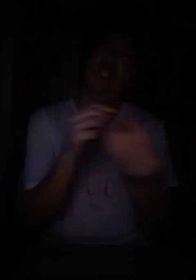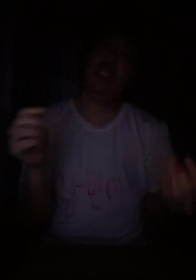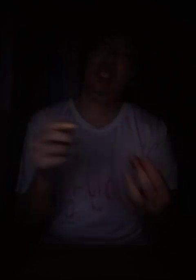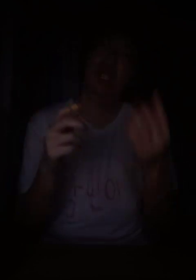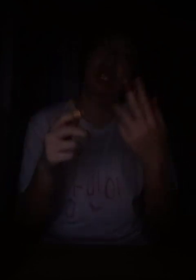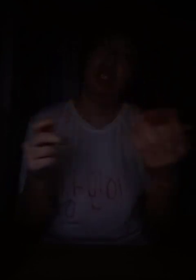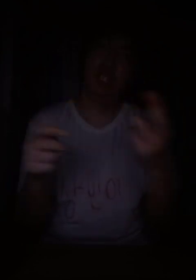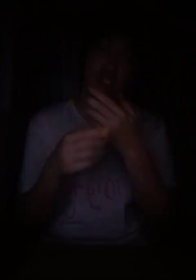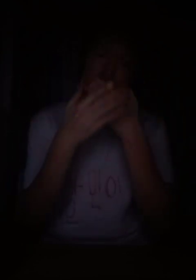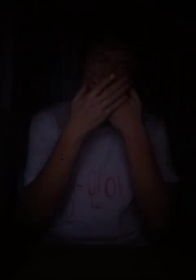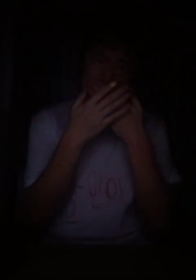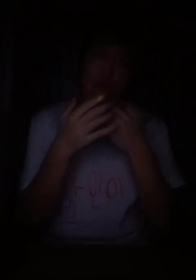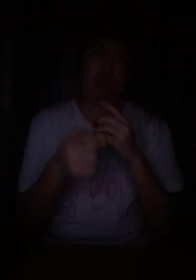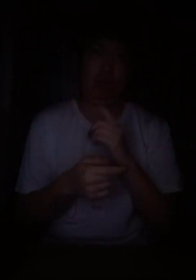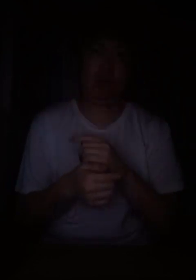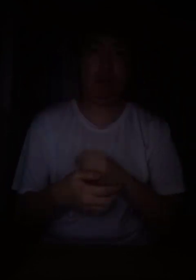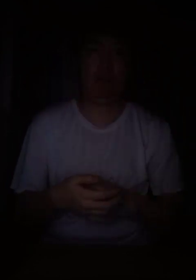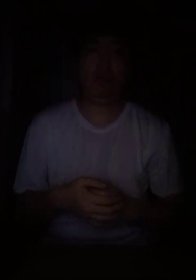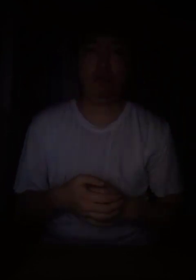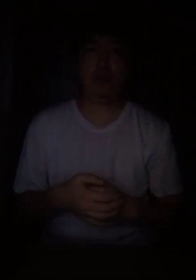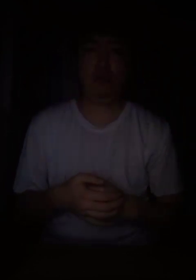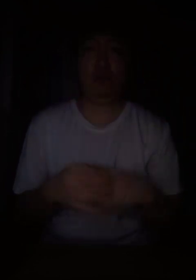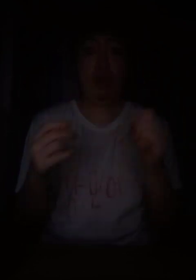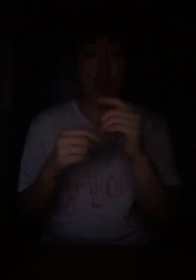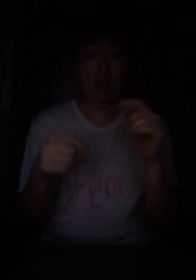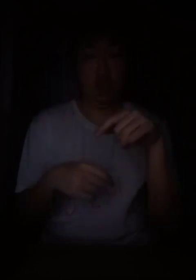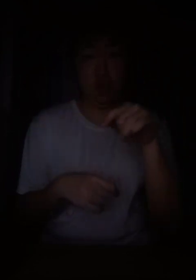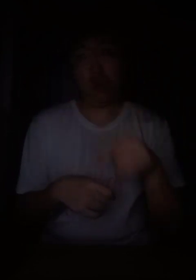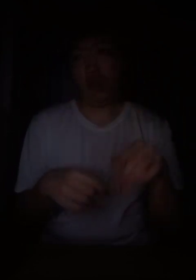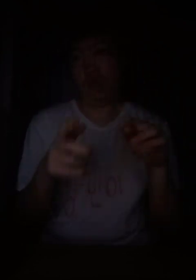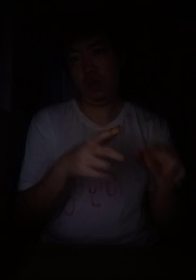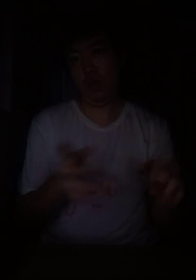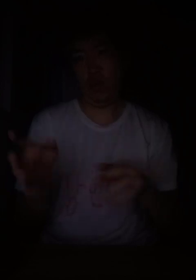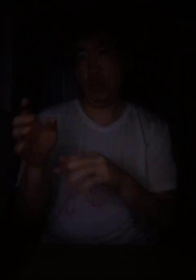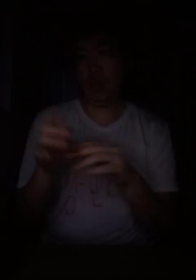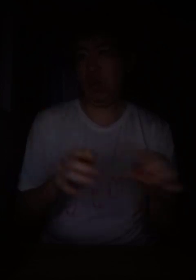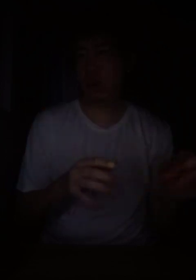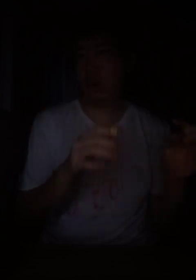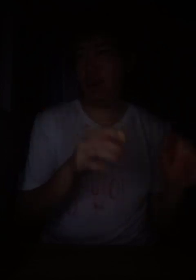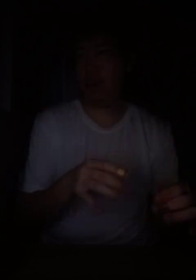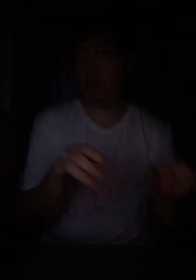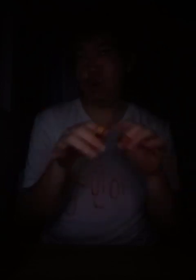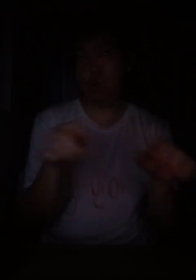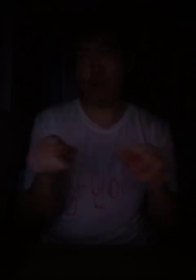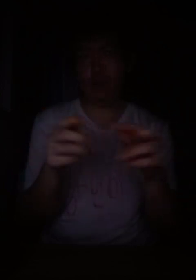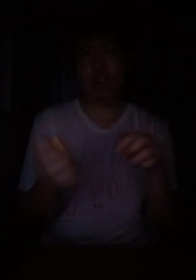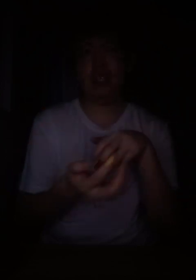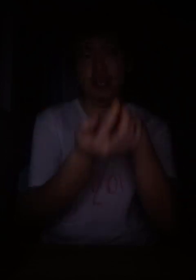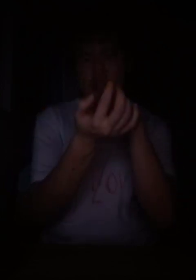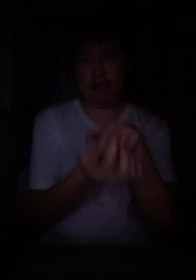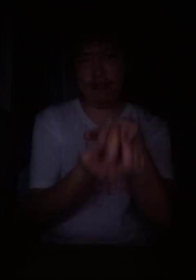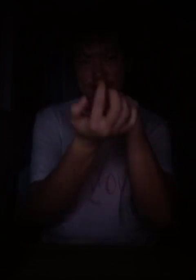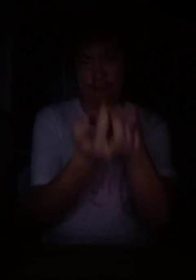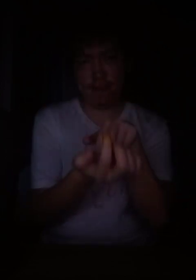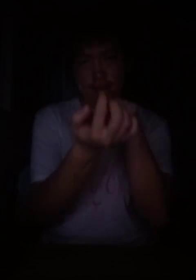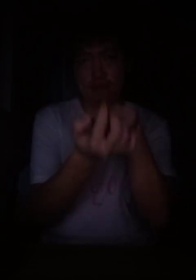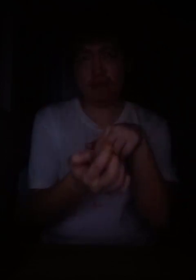3명이 대피했습니다. 어제 저녁 8시쯤 경기도 고양시의 한 쇼핑몰에서는 운행 중이던 엘리베이터